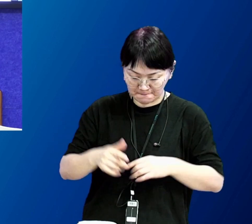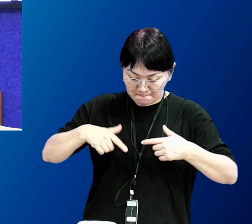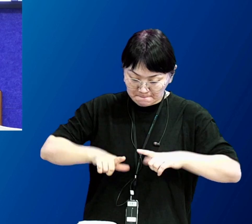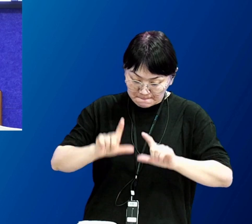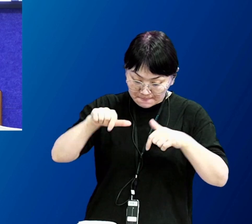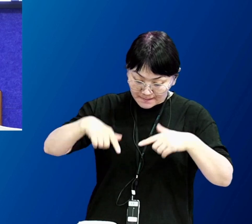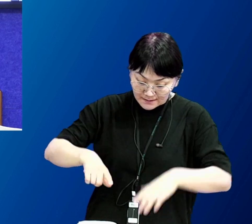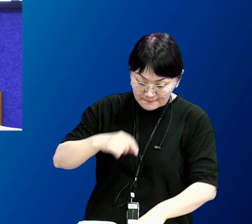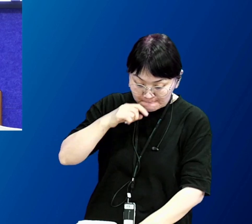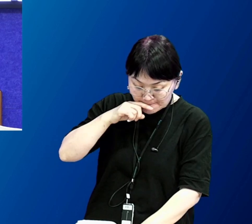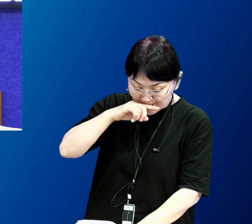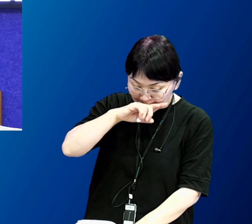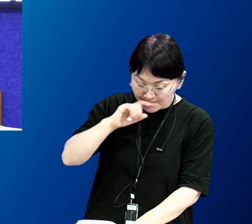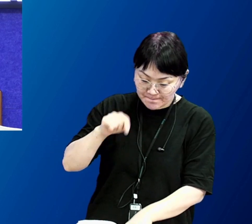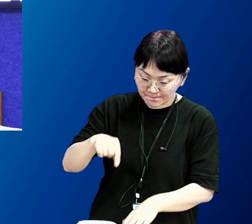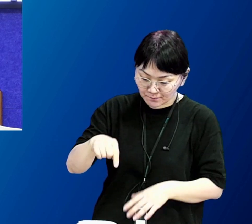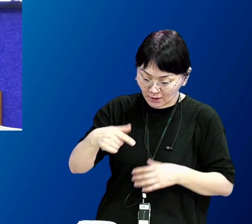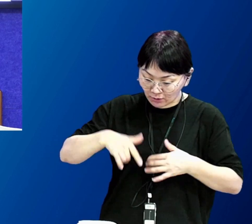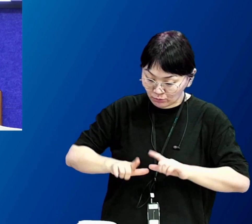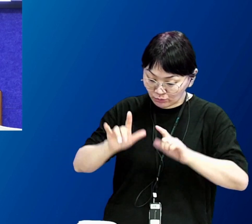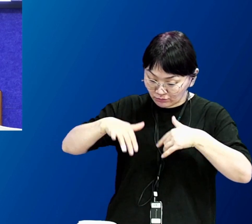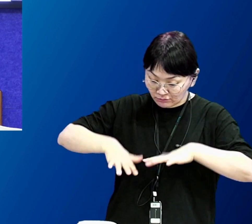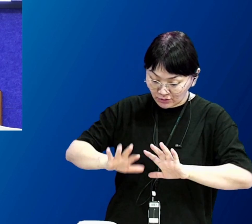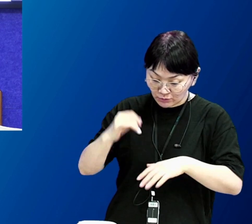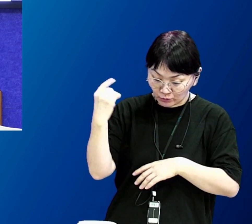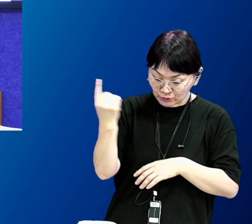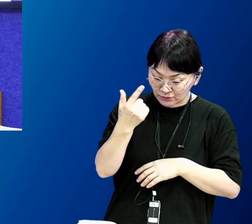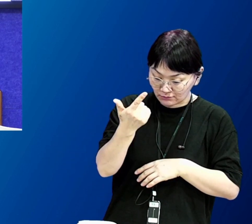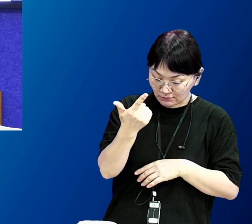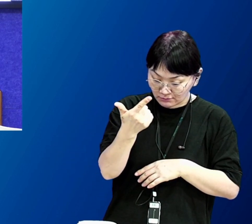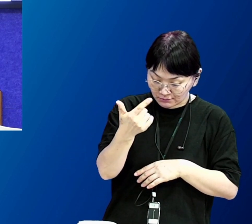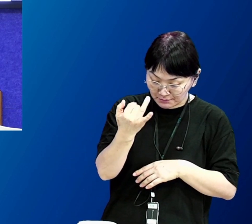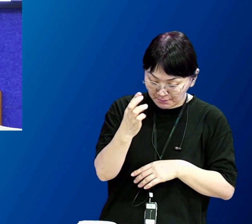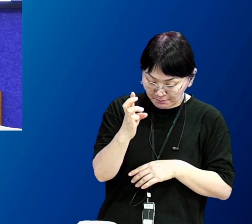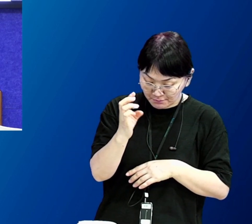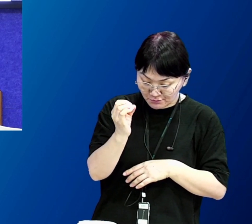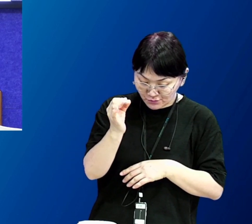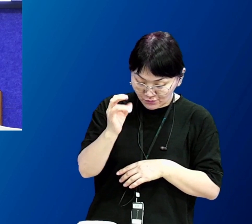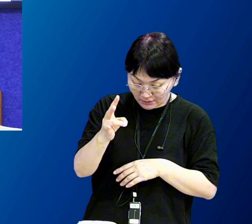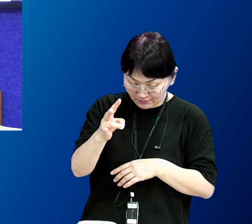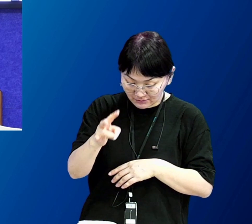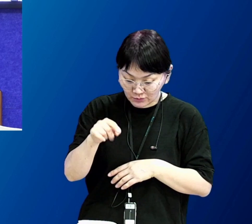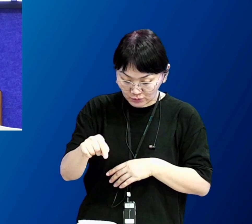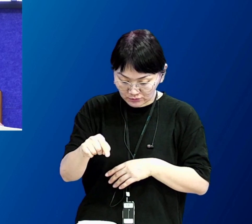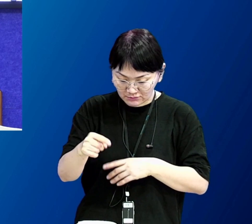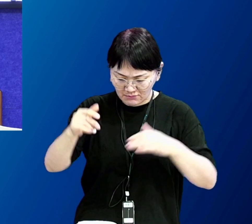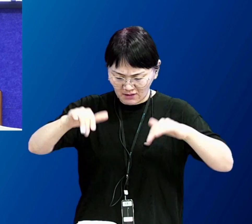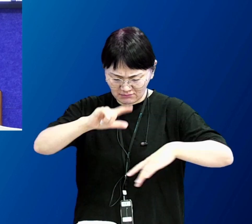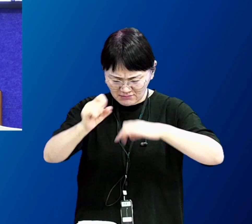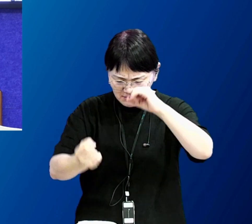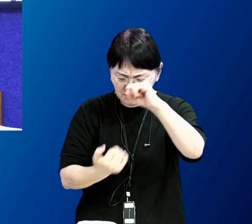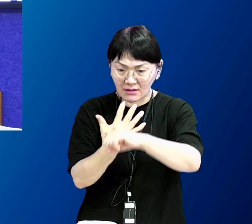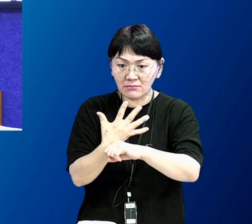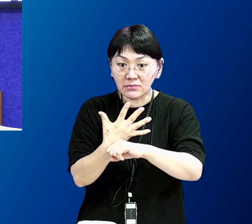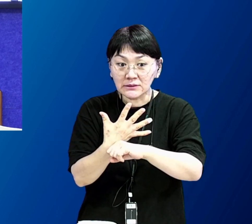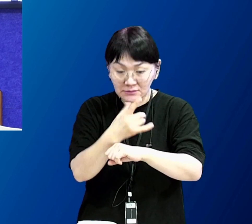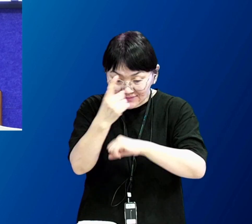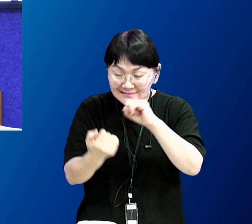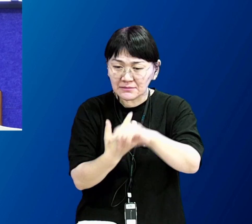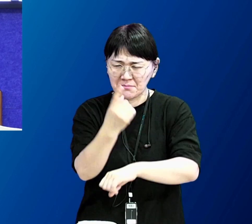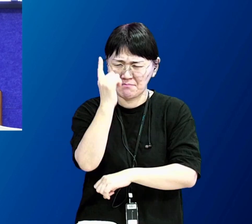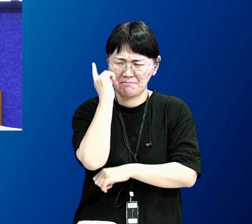өндөрлөг байдаг Гибеон руу хаан тахил тахихаар зорив. Соломон тэр тахилын ширээн дээр 1000 шатаалт тахил өргөлөө гэсэн